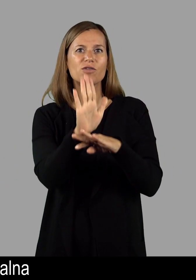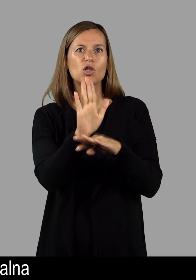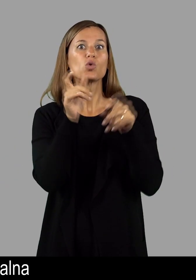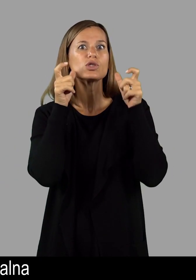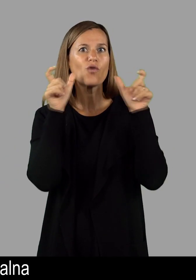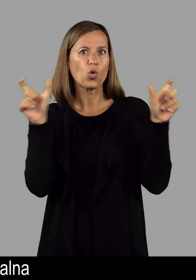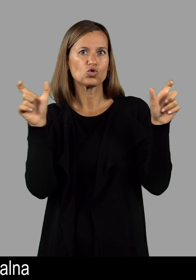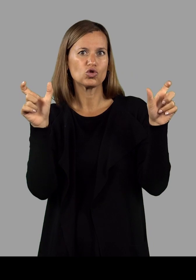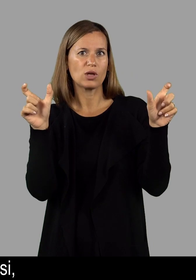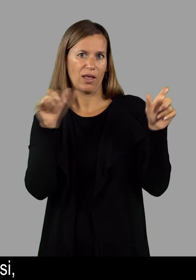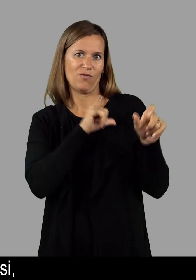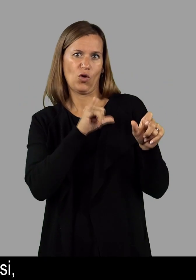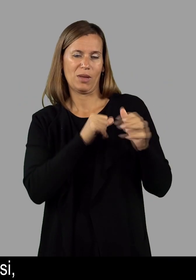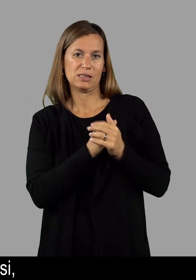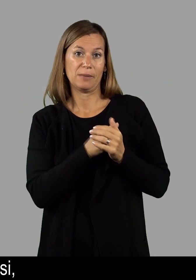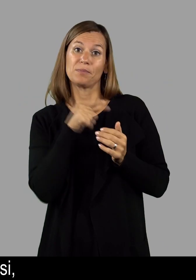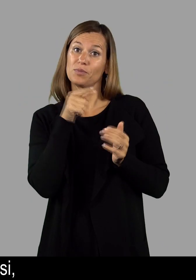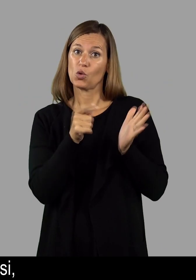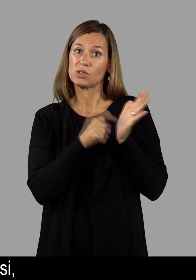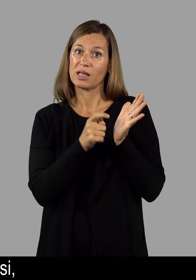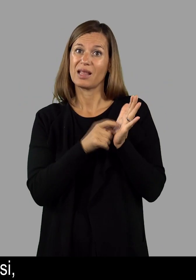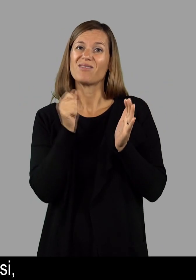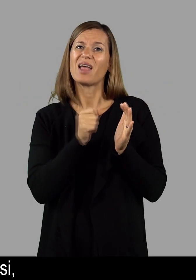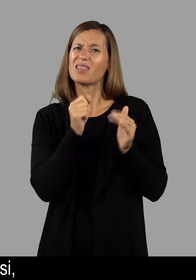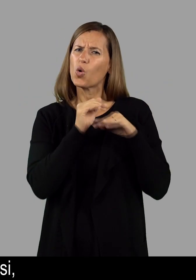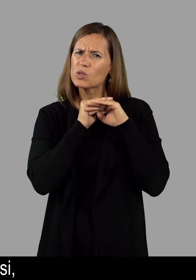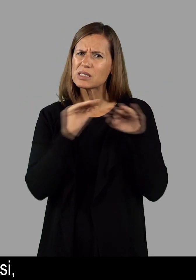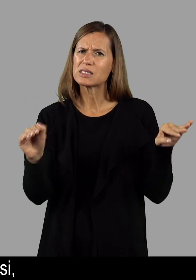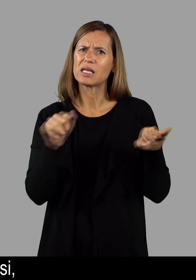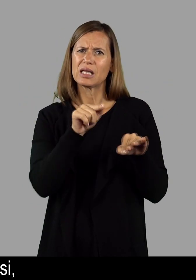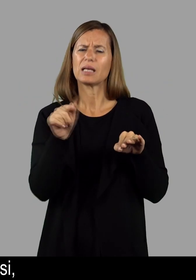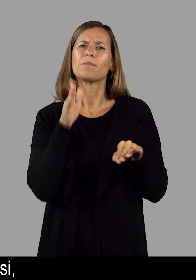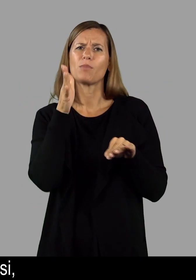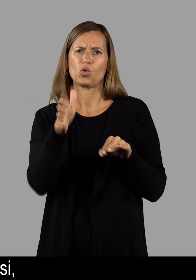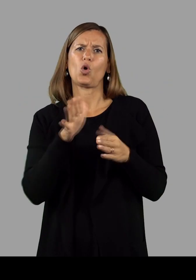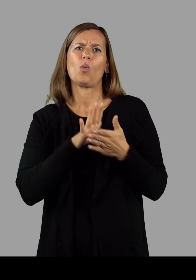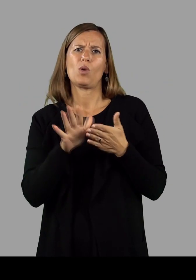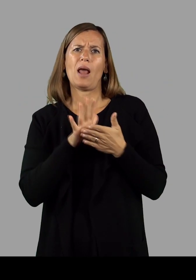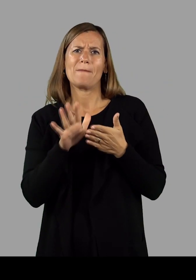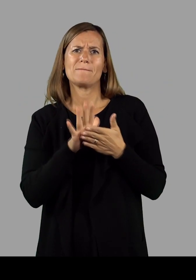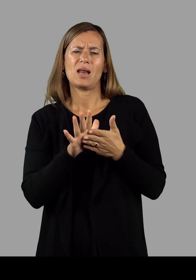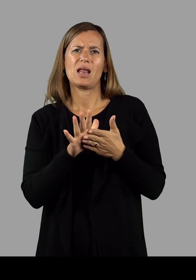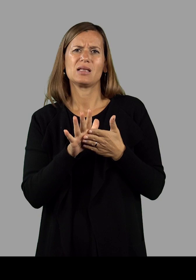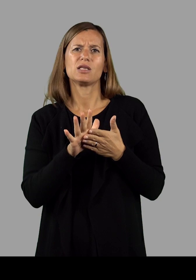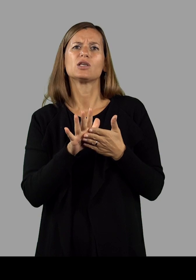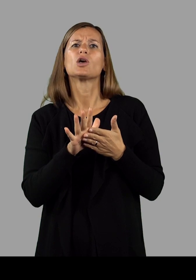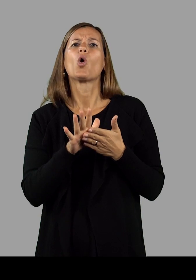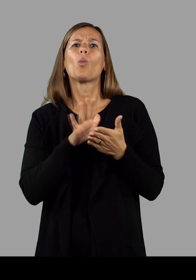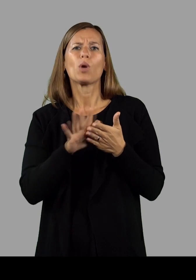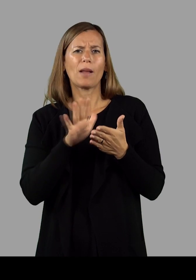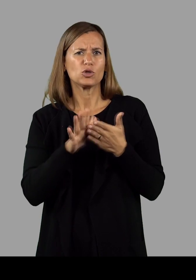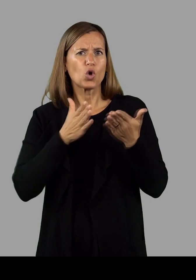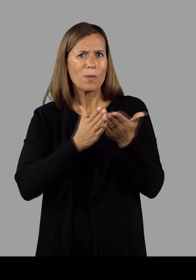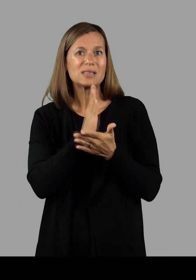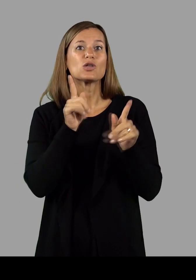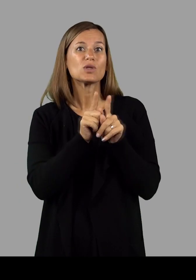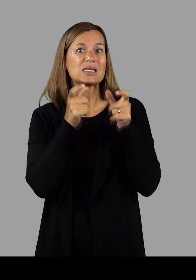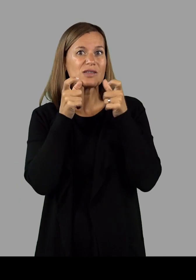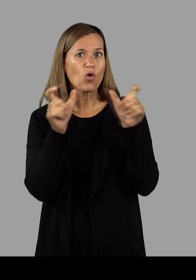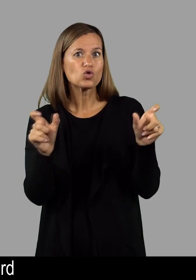informacij. Ta standard zahteva, da vsi, ki bodo uporabljali v svojih uporabniških mestih tudi zvočne